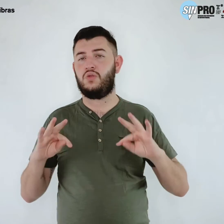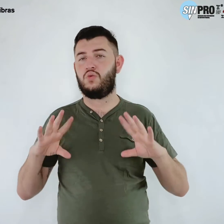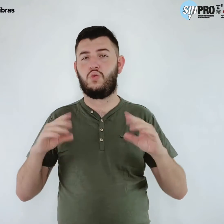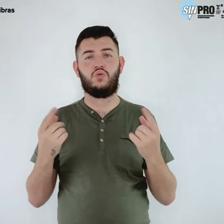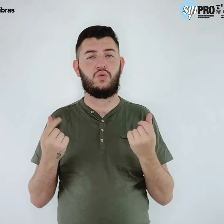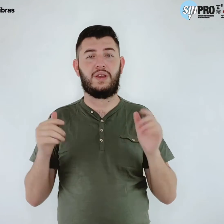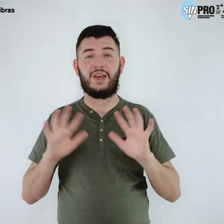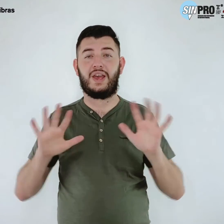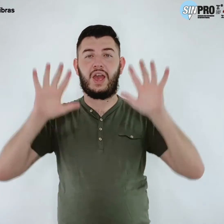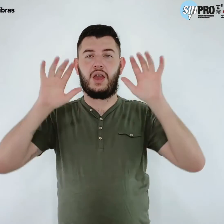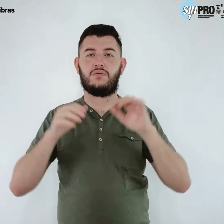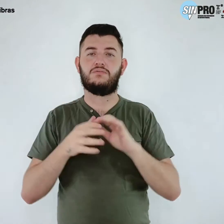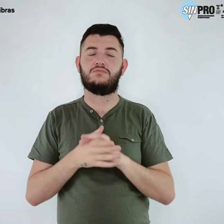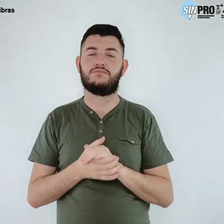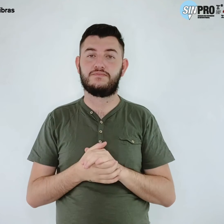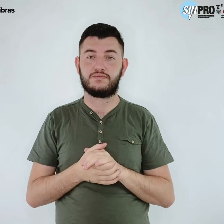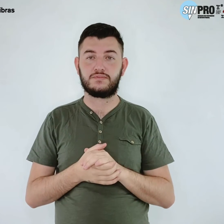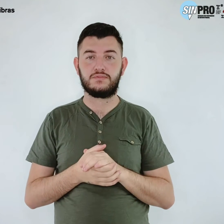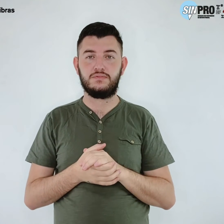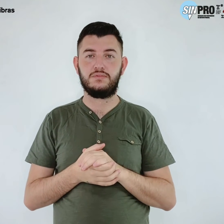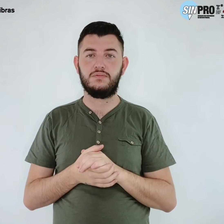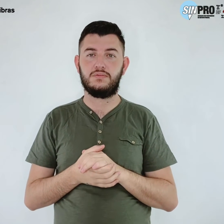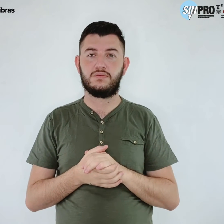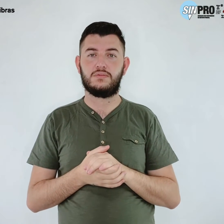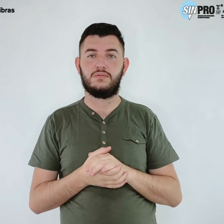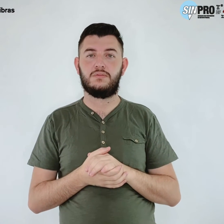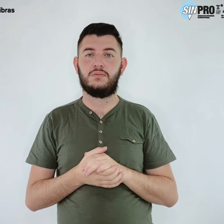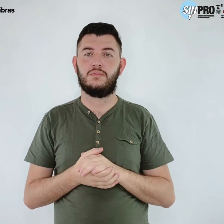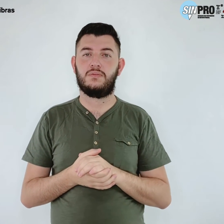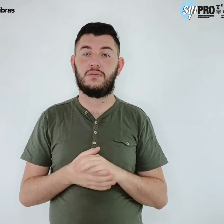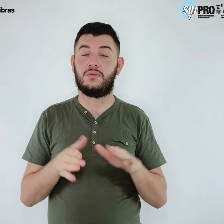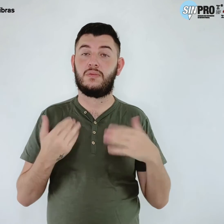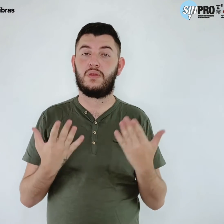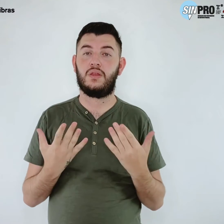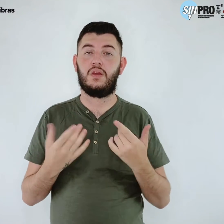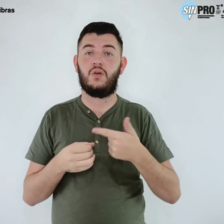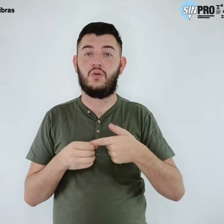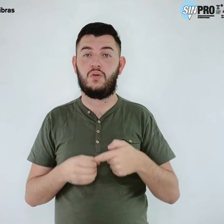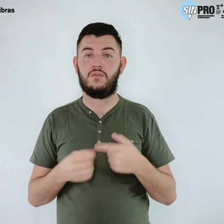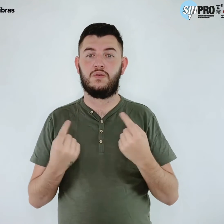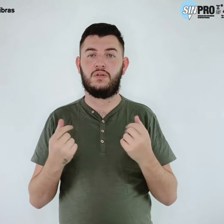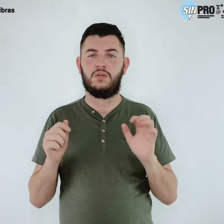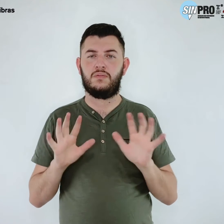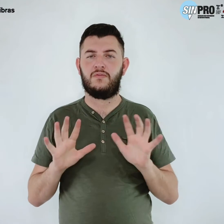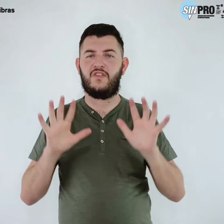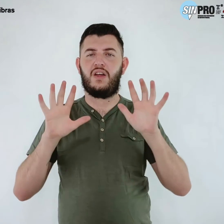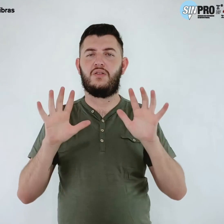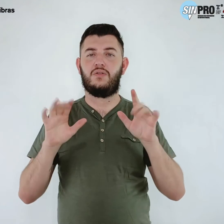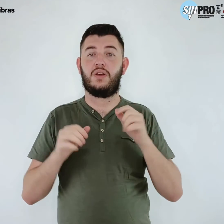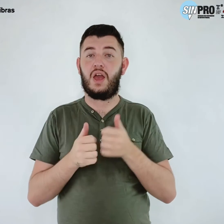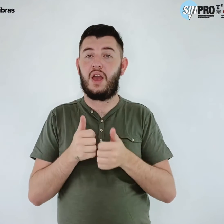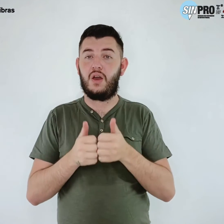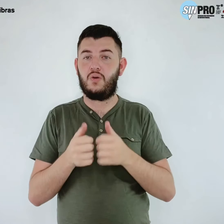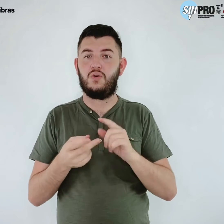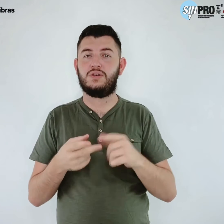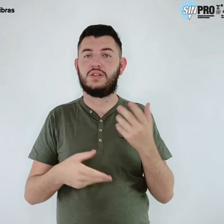combustível, eleva-se o preço de tudo. Por causa do aumento do preço do combustível,